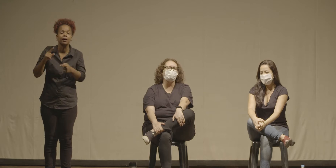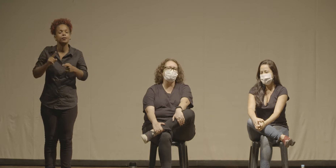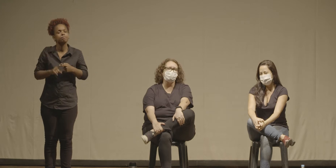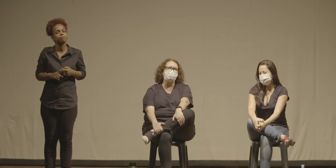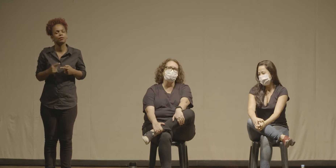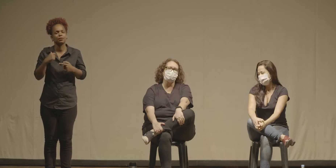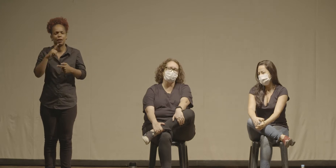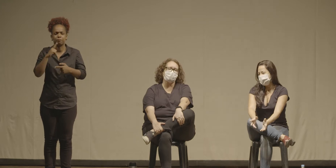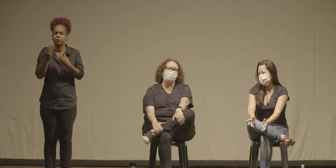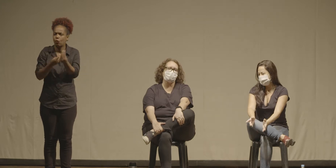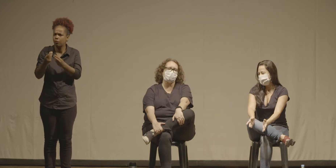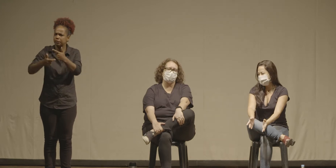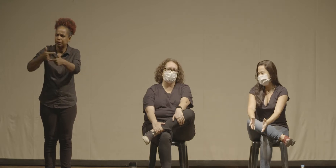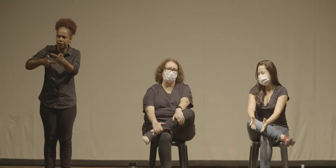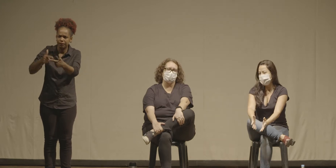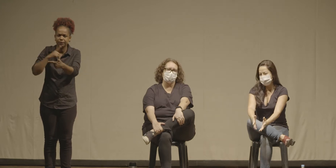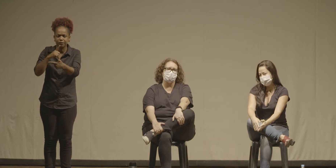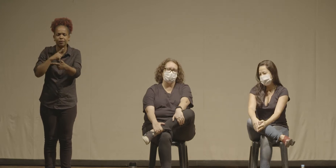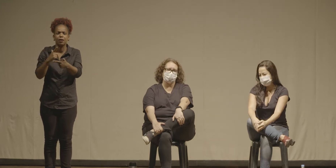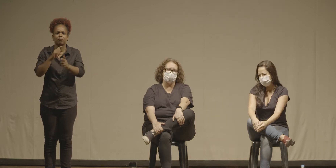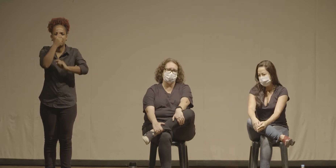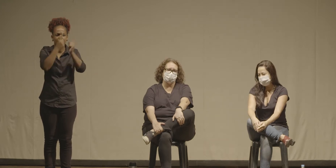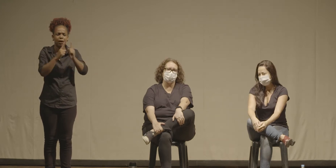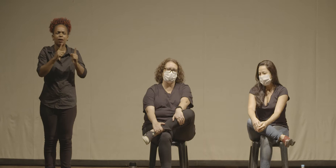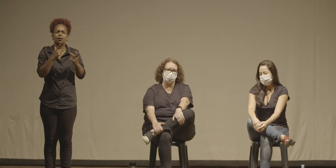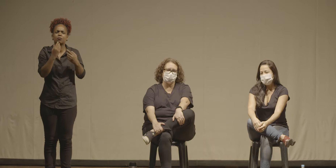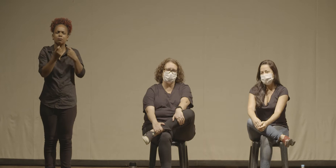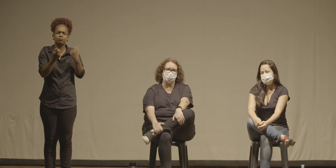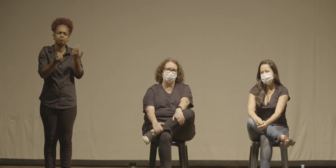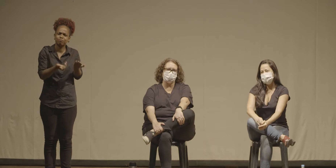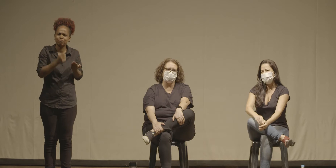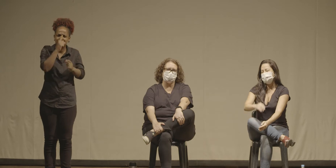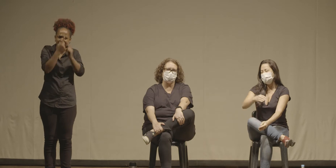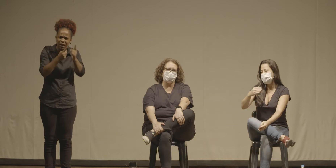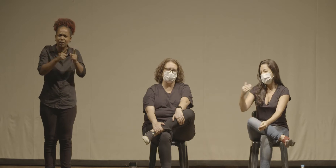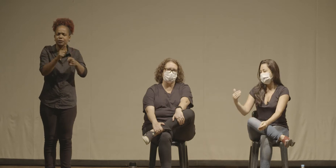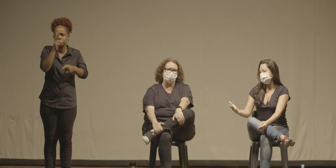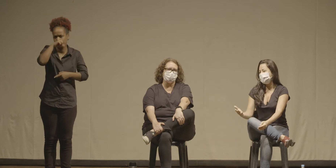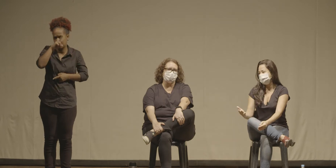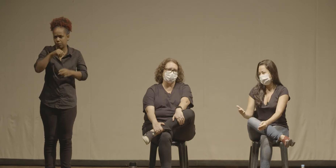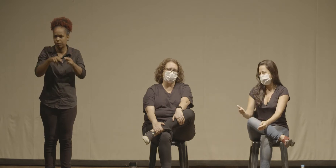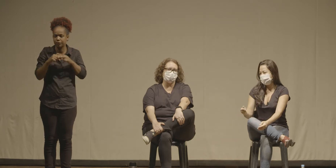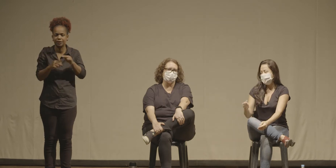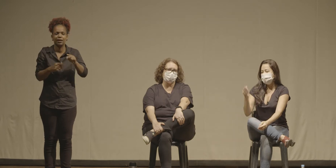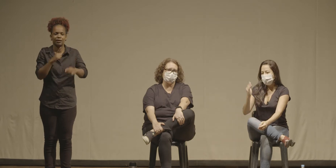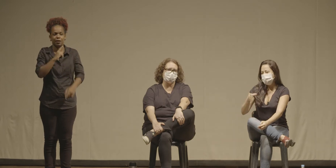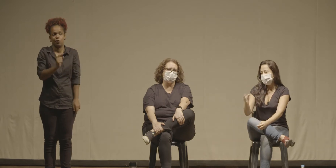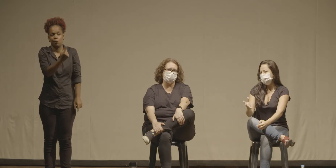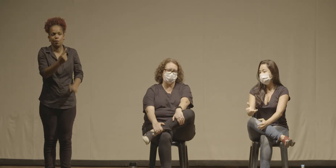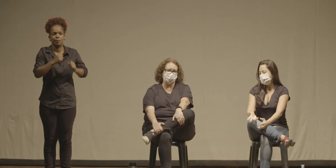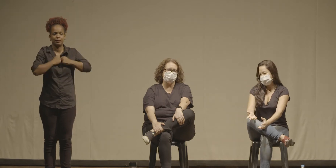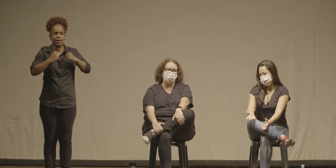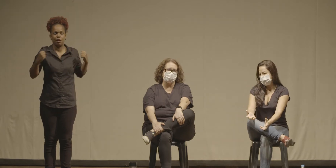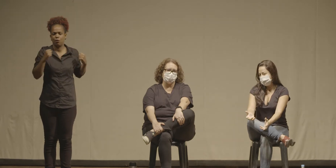muito desenvolvendo o que é feito em ficção, que é a jornada do herói. Então, a gente tem todas as etapas muito